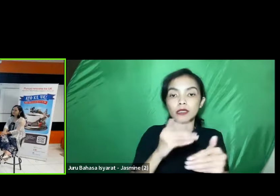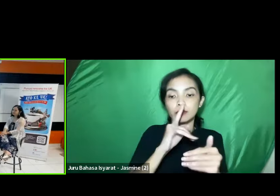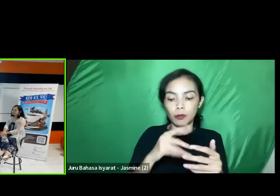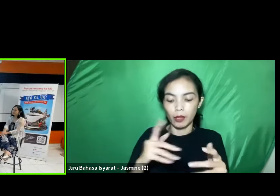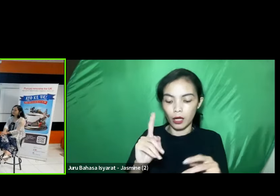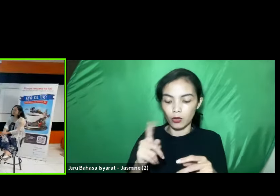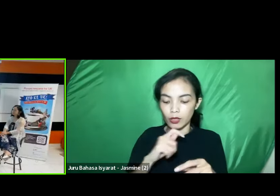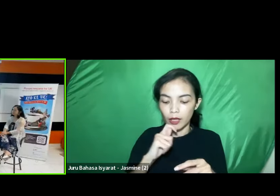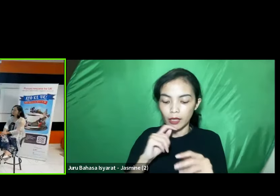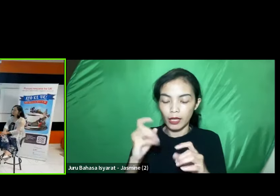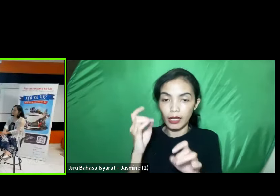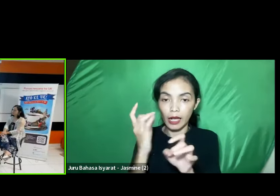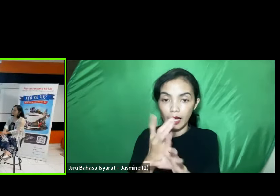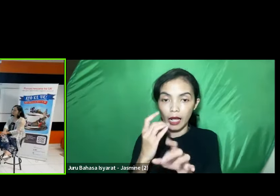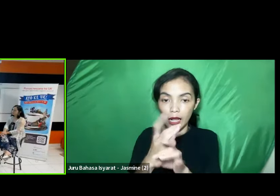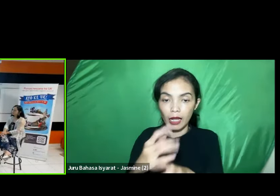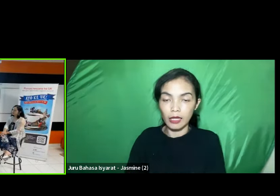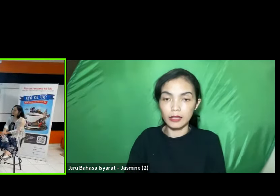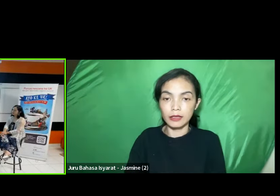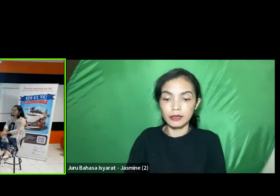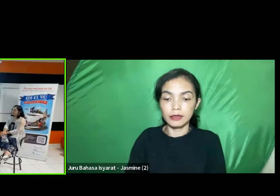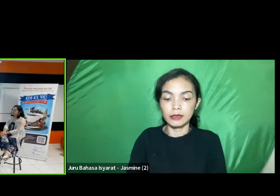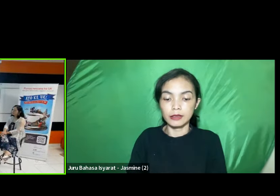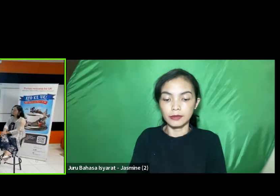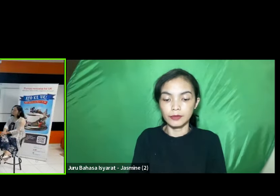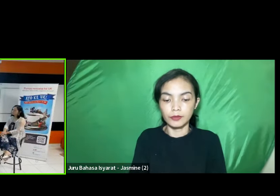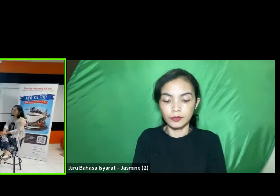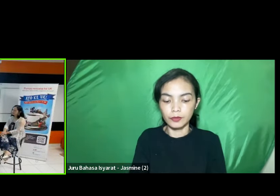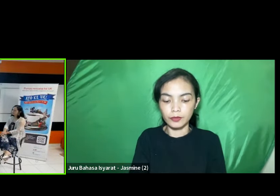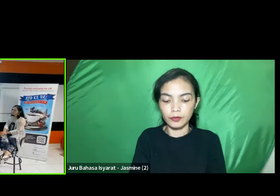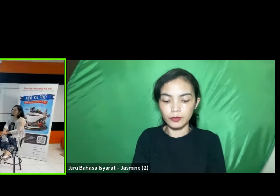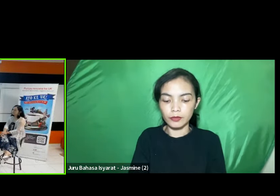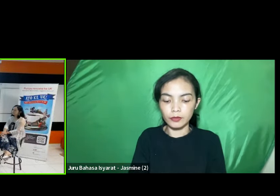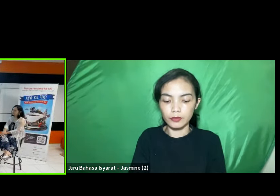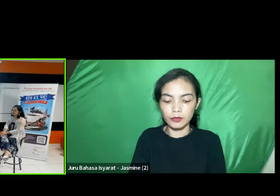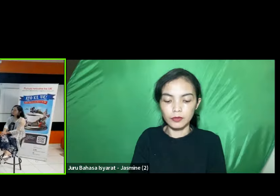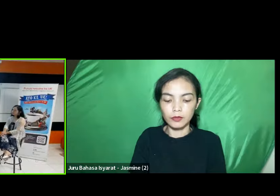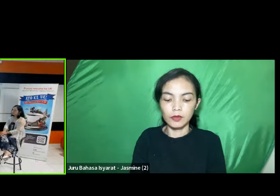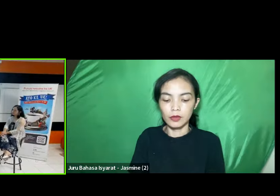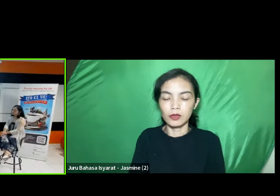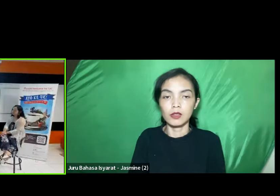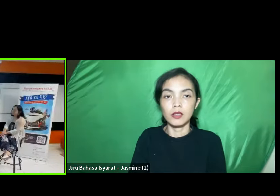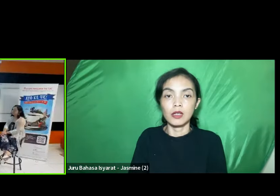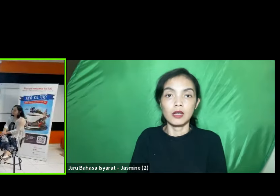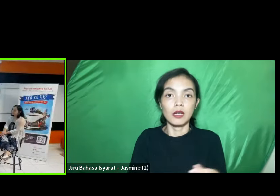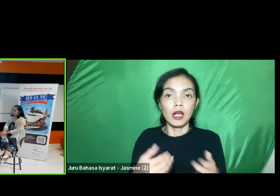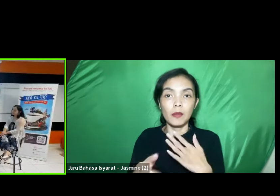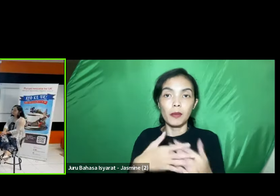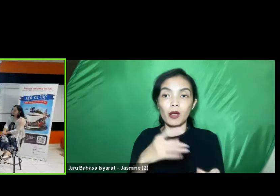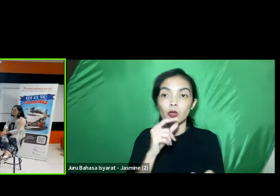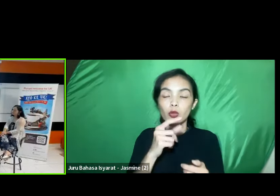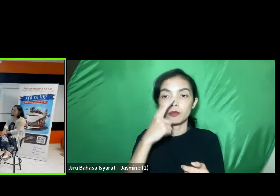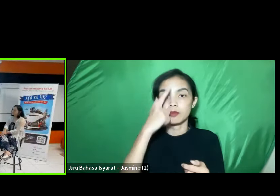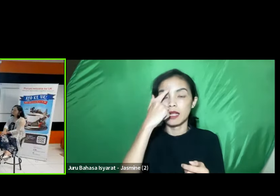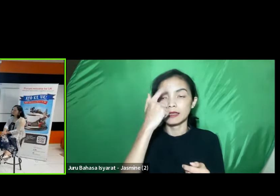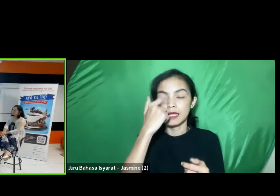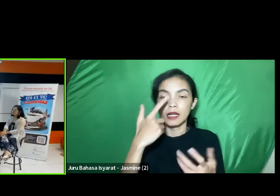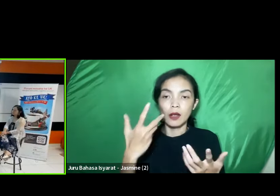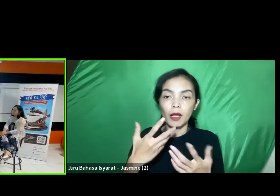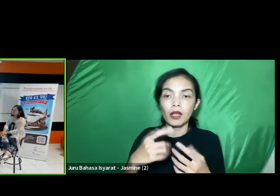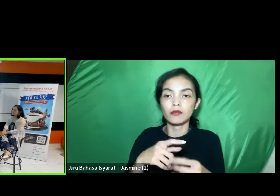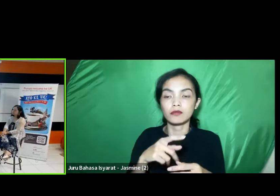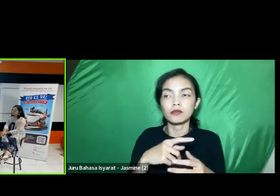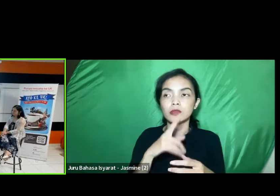G gagal tadi tadi aku bilang di awal ya it's for you to say about the lesson Learn kayak ya ternyata projectnya kemudian